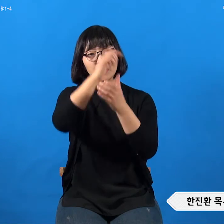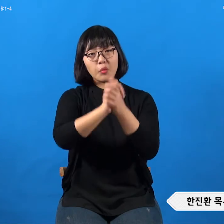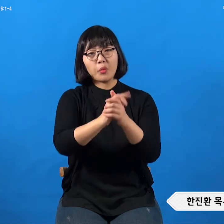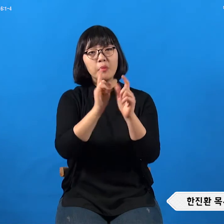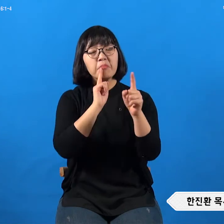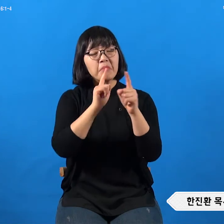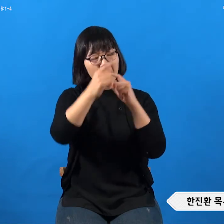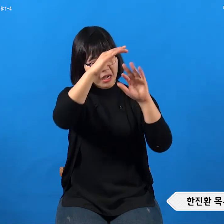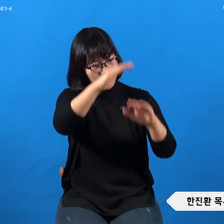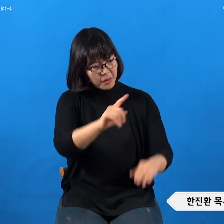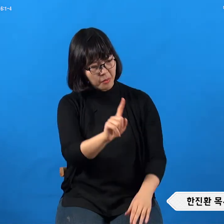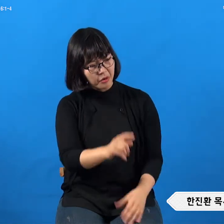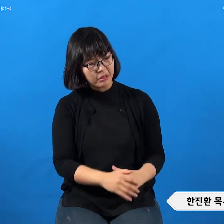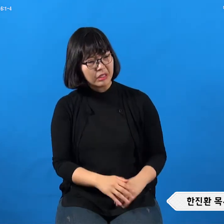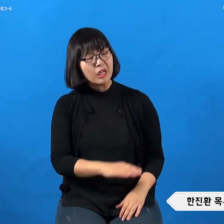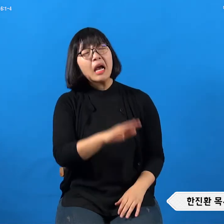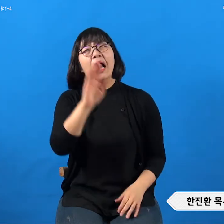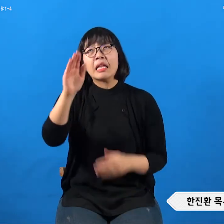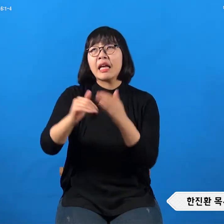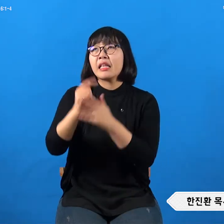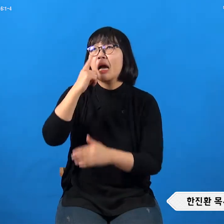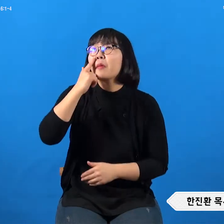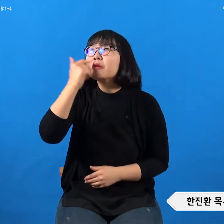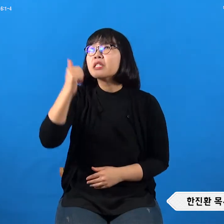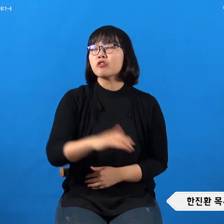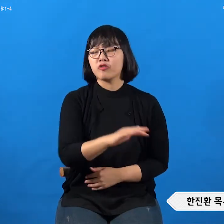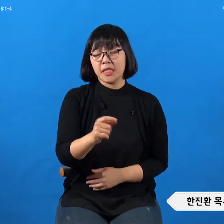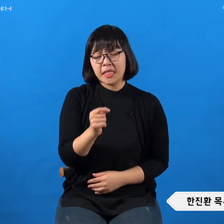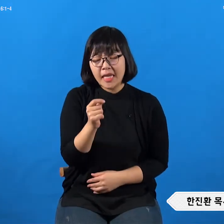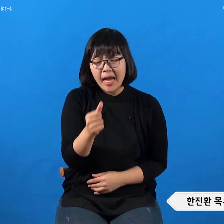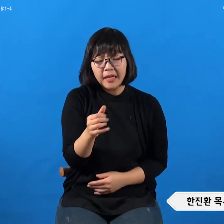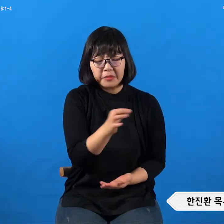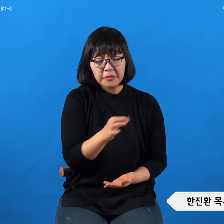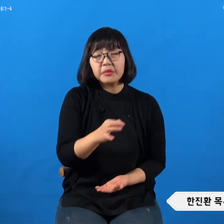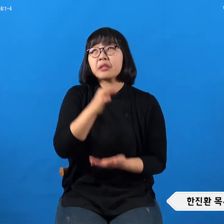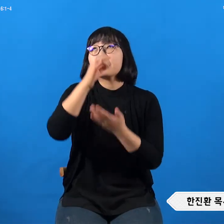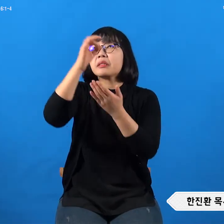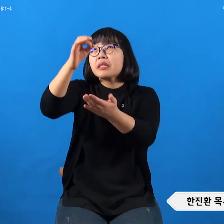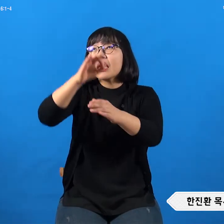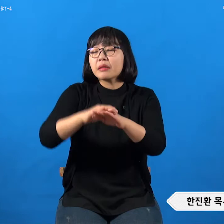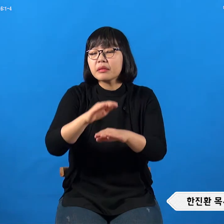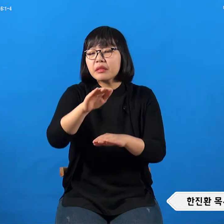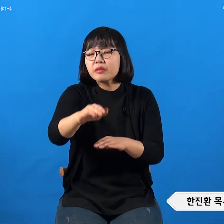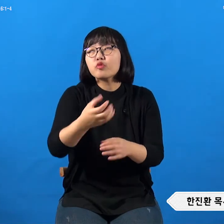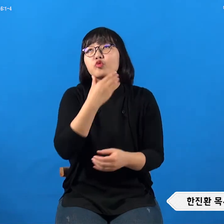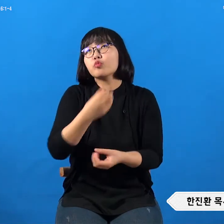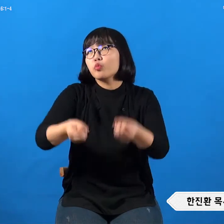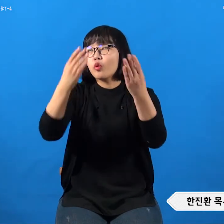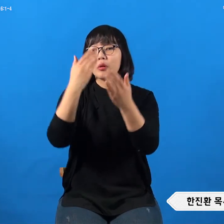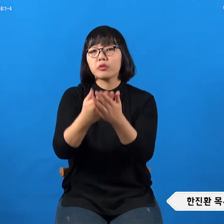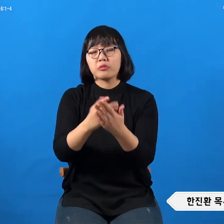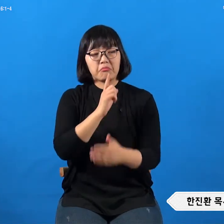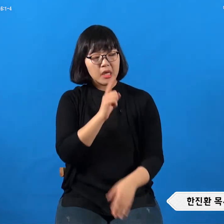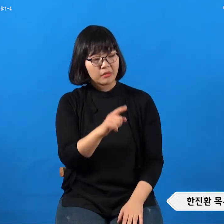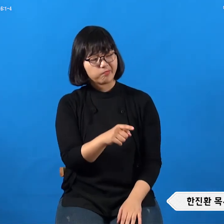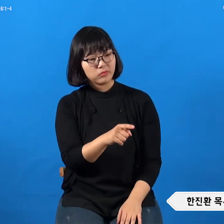것을 바쳤습니다. 바친 손길들을 축복해 주시옵소서 그럽니다. 그 기도는